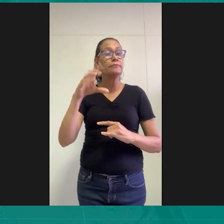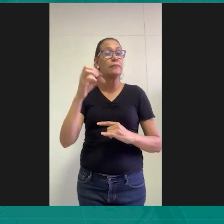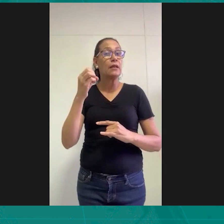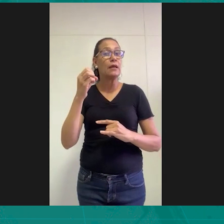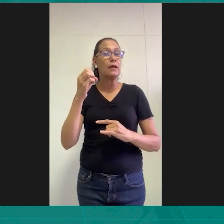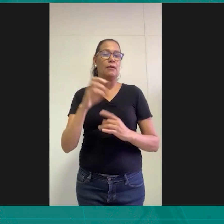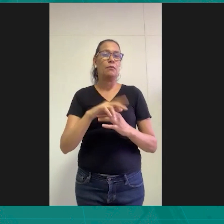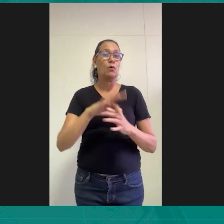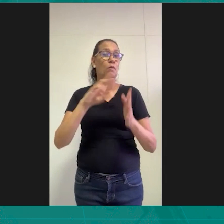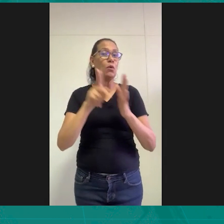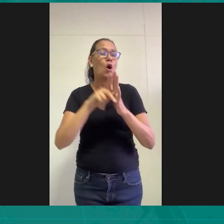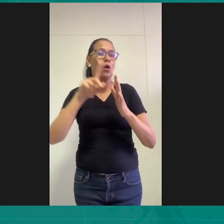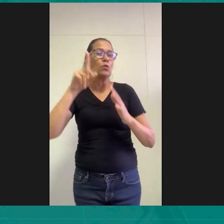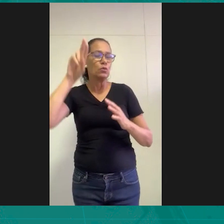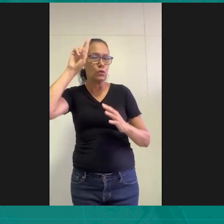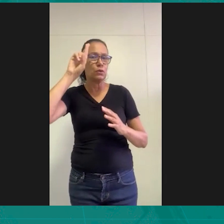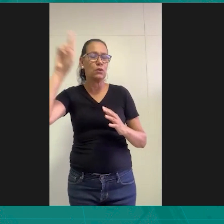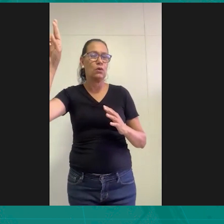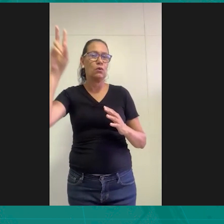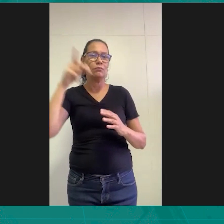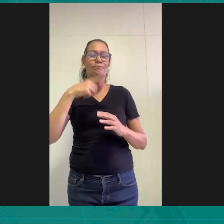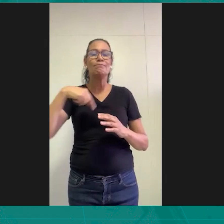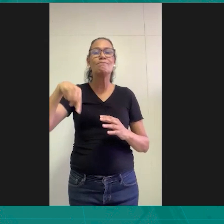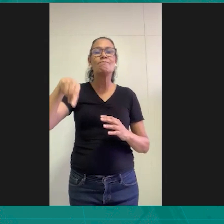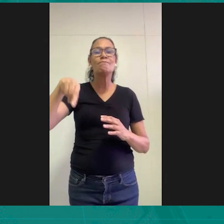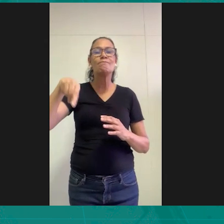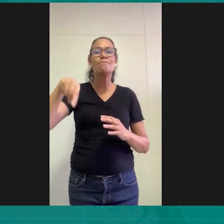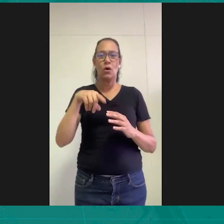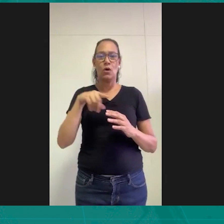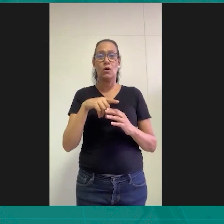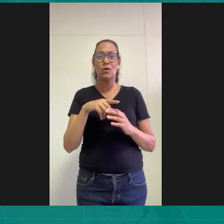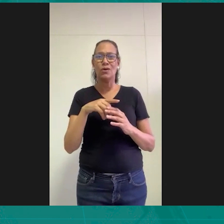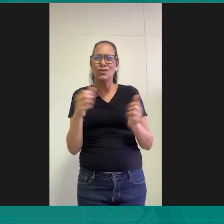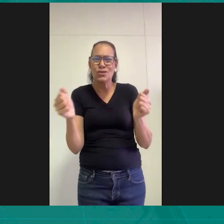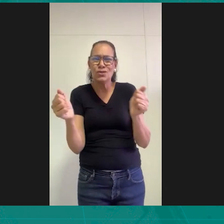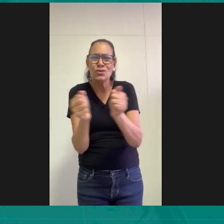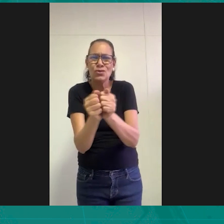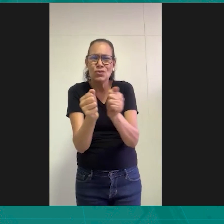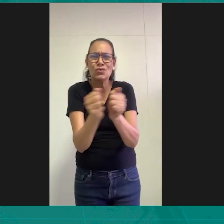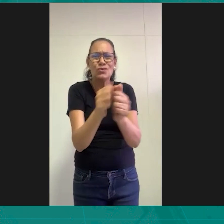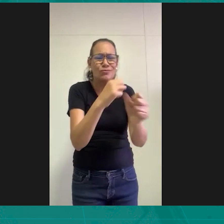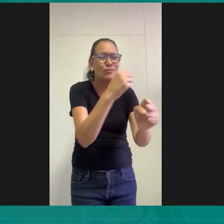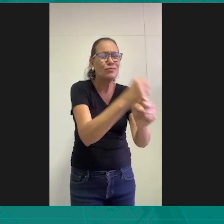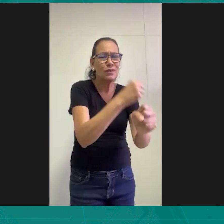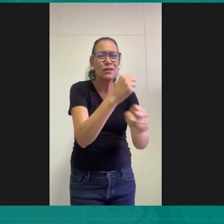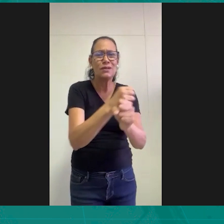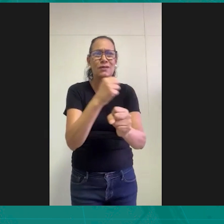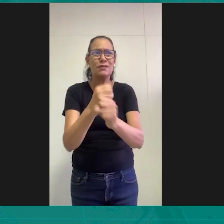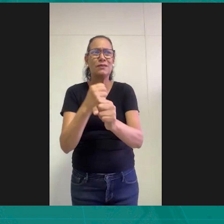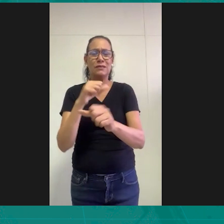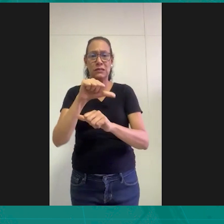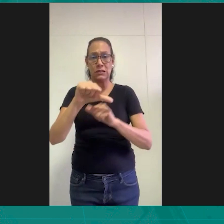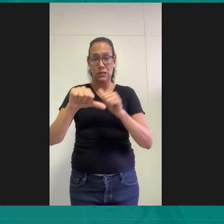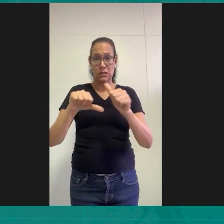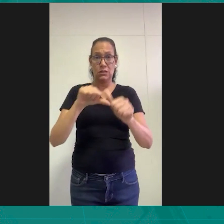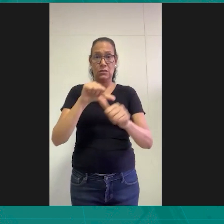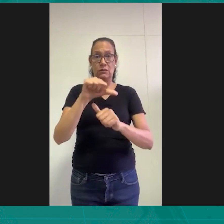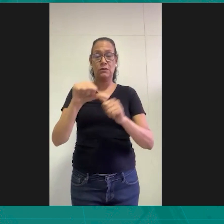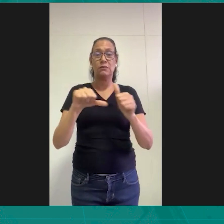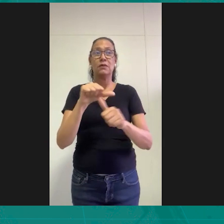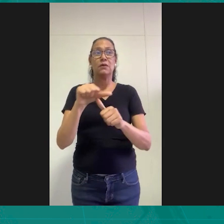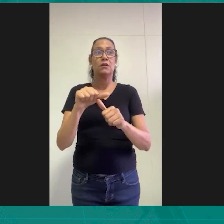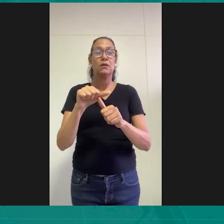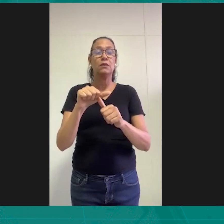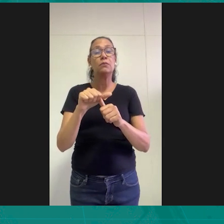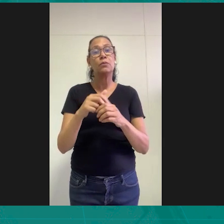também vós juntamente estáis sendo edificados para a habitação de